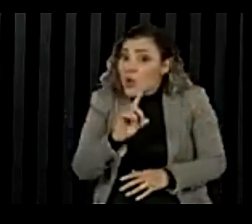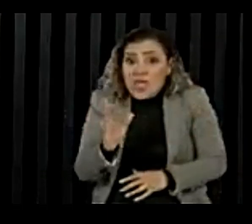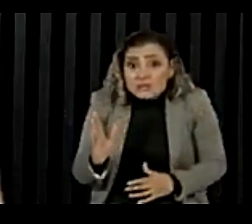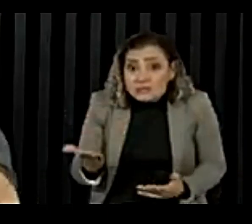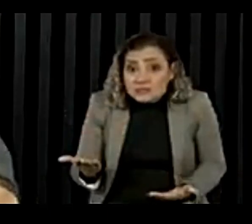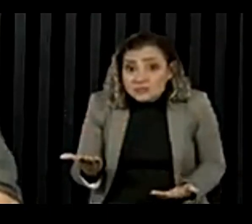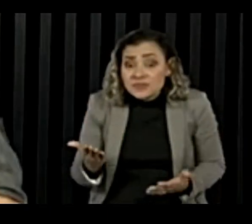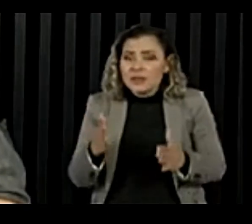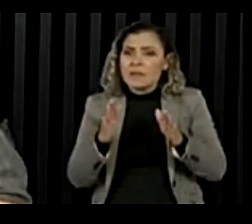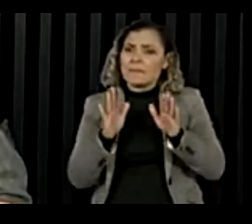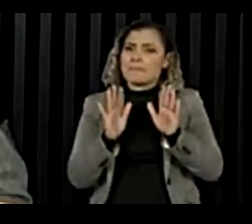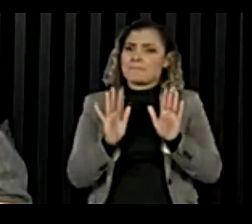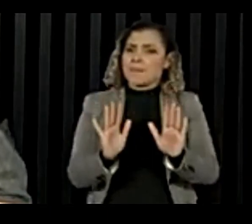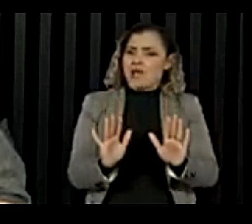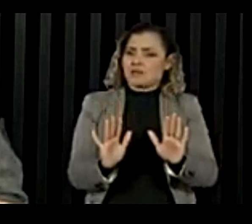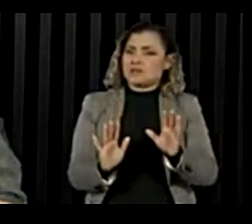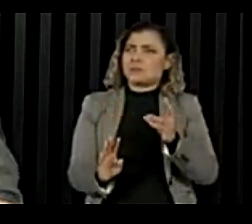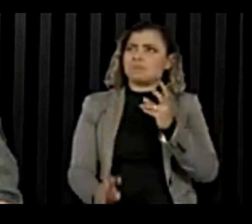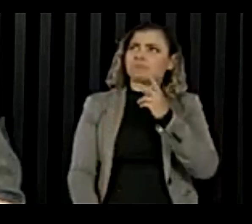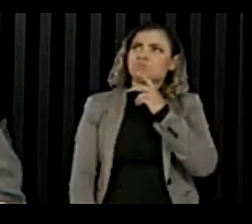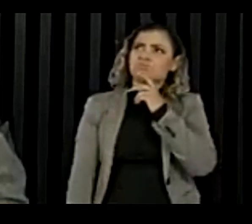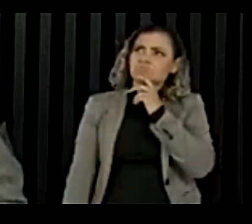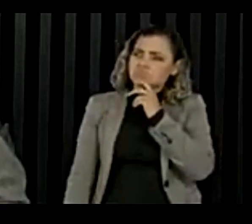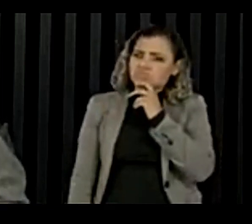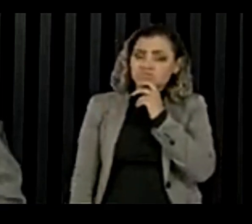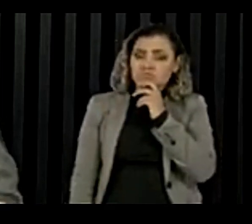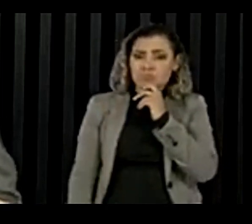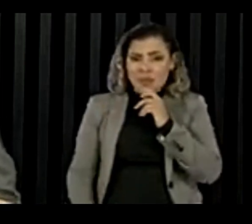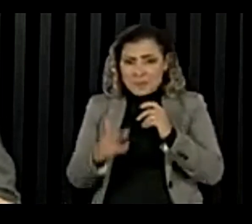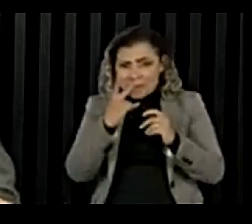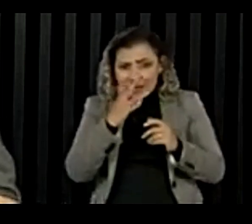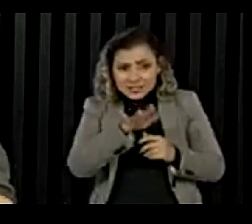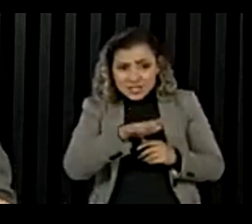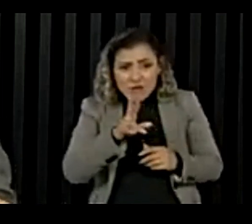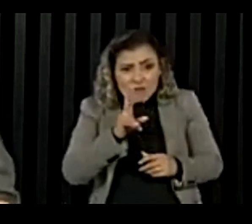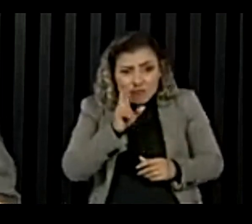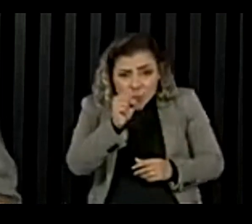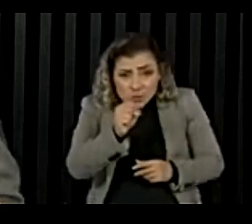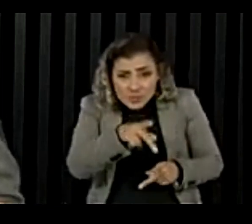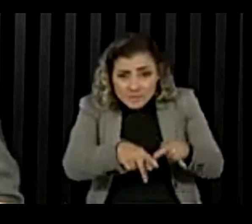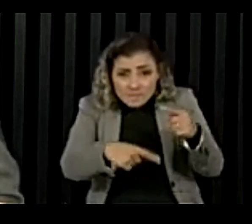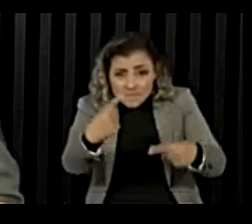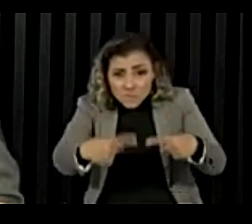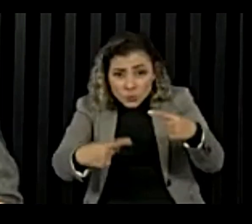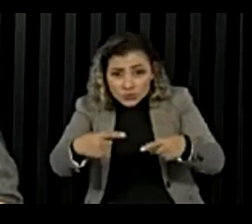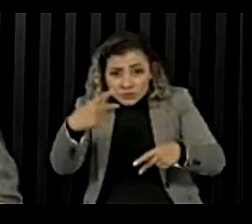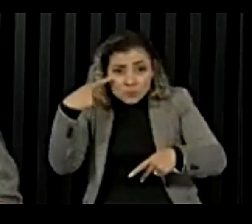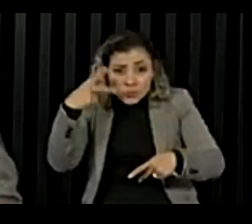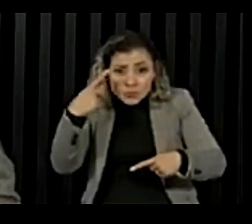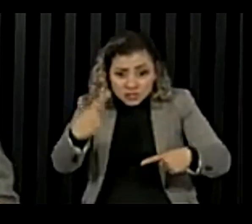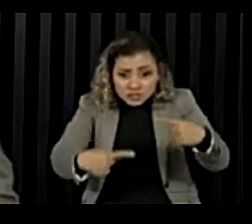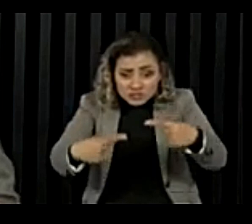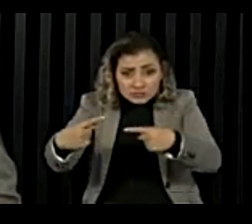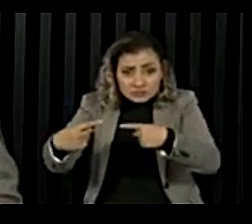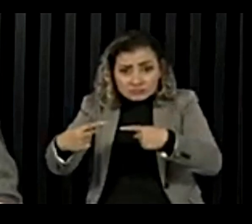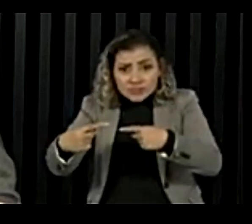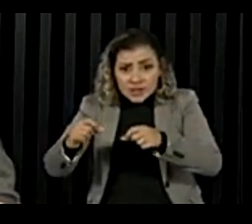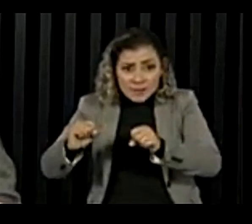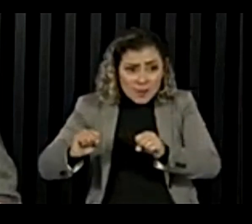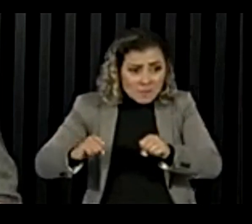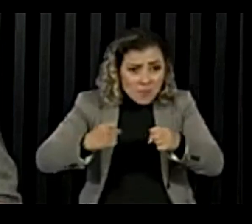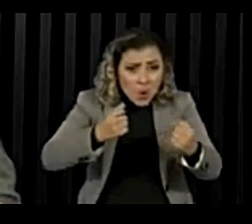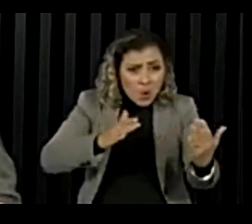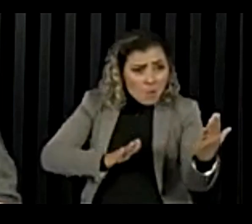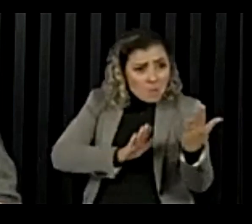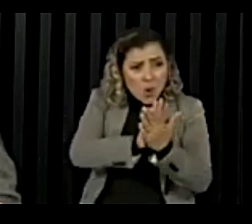mínima. Agora, eu não vejo uma força política para derrubar esse movimento reacionário que a gente está